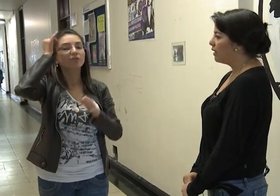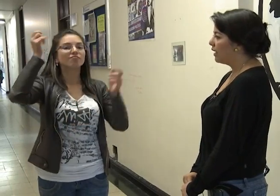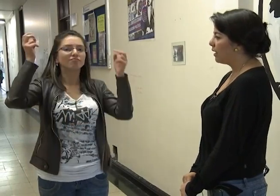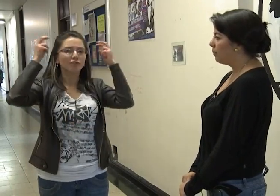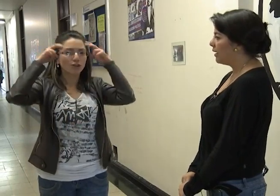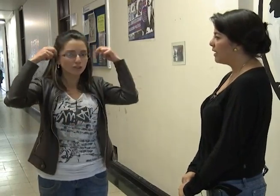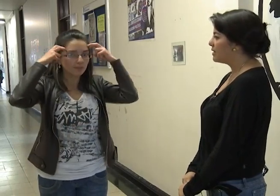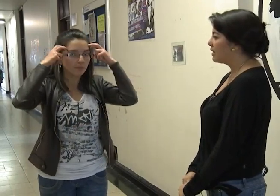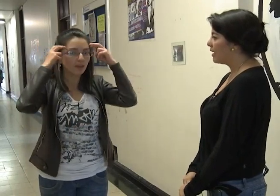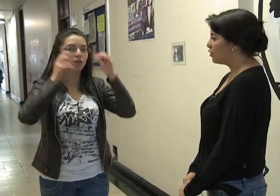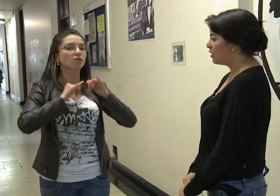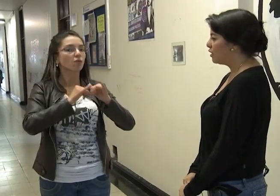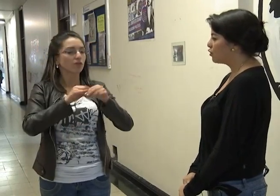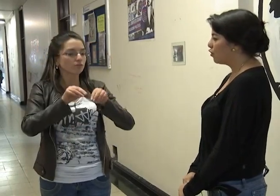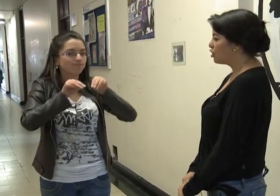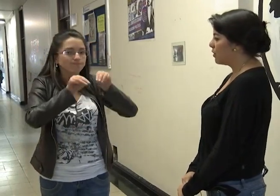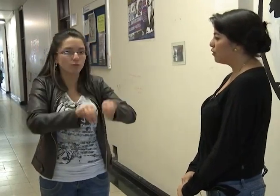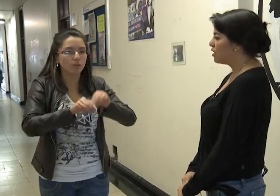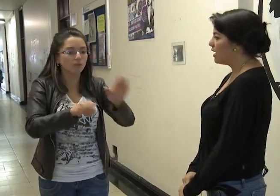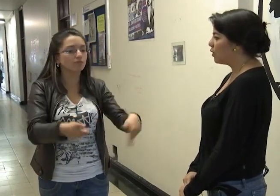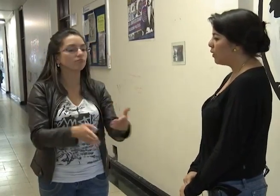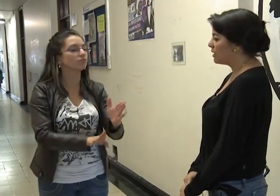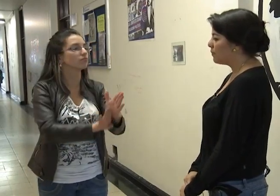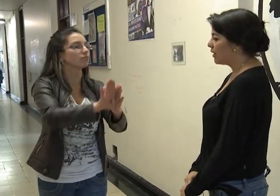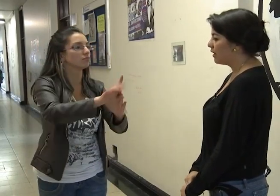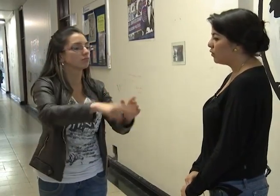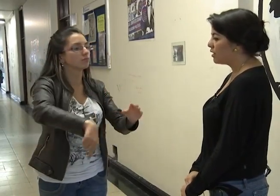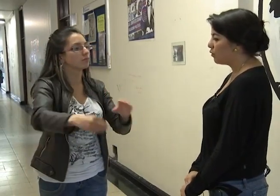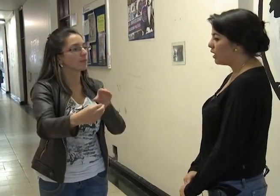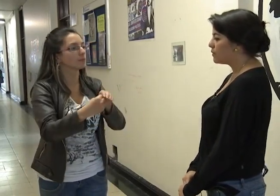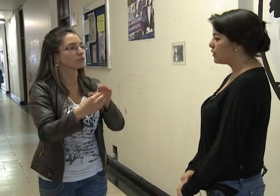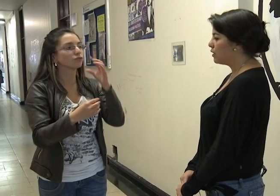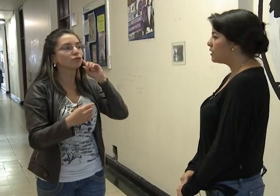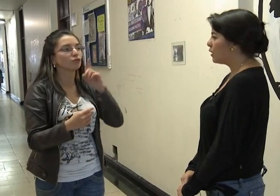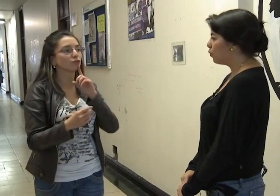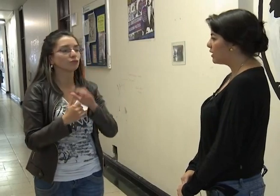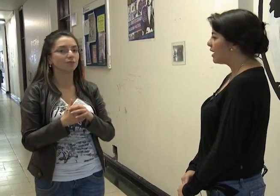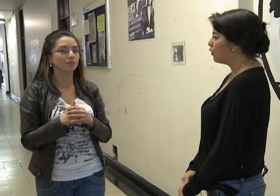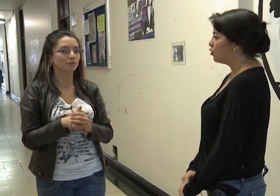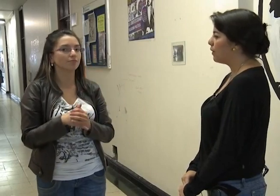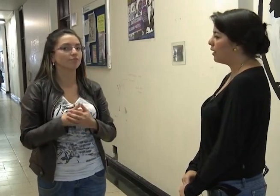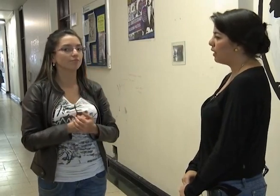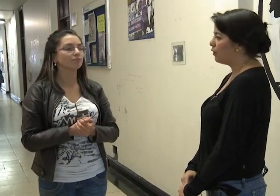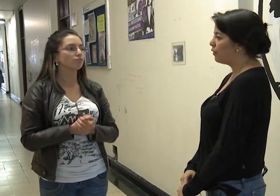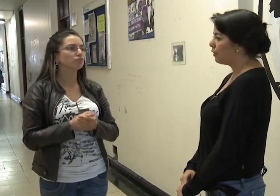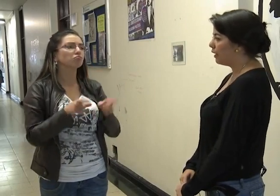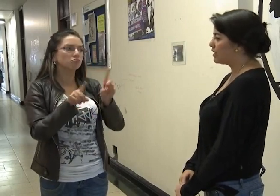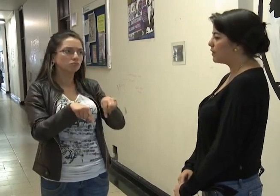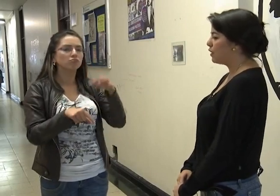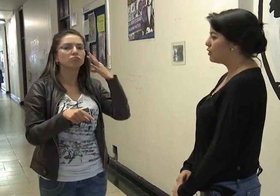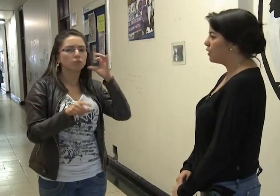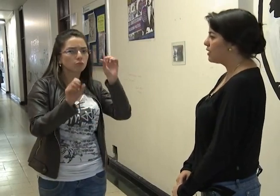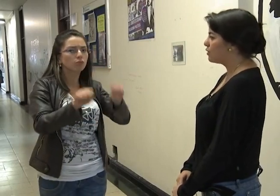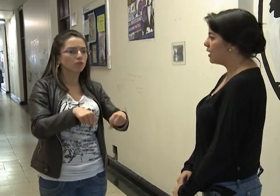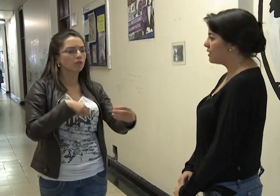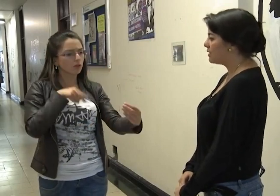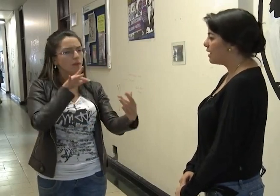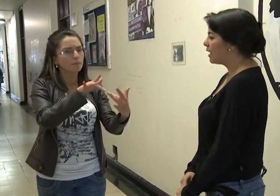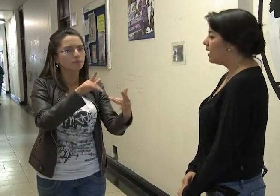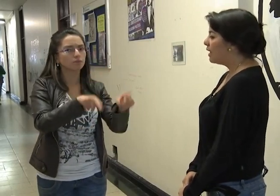tener varias interacciones y los conocimientos sean iguales impartidos a todas las personas y un desarrollo para las personas sordas a las que les enseñan.